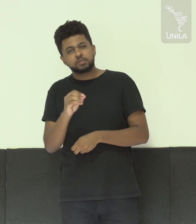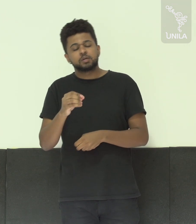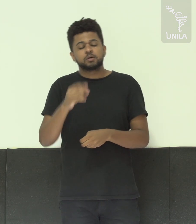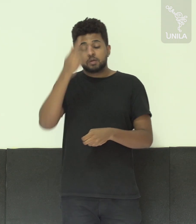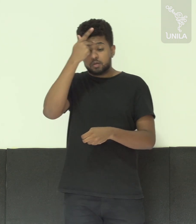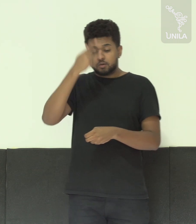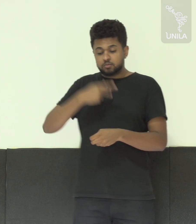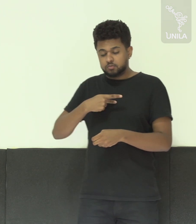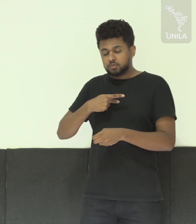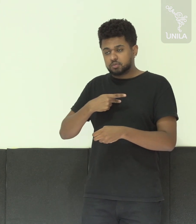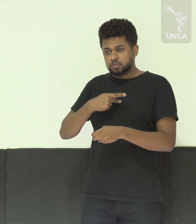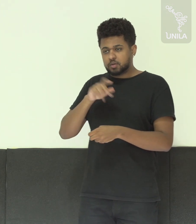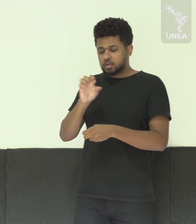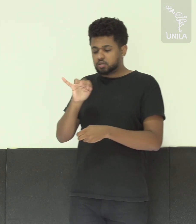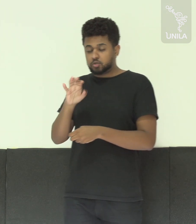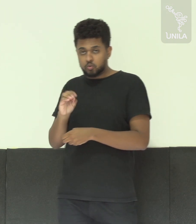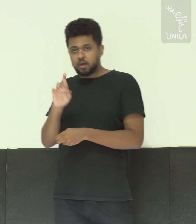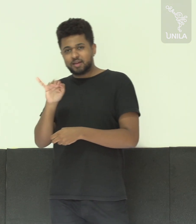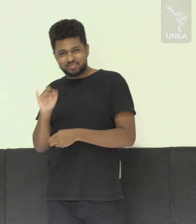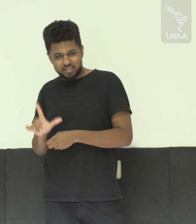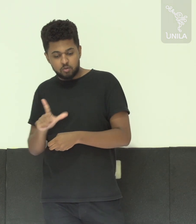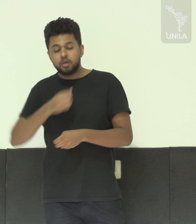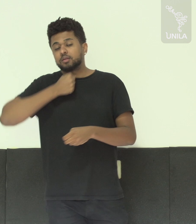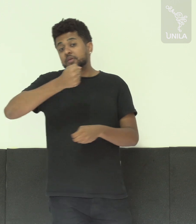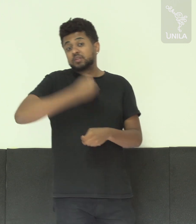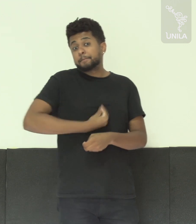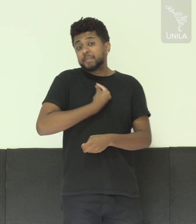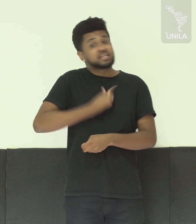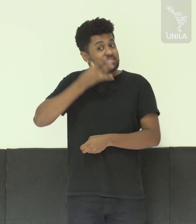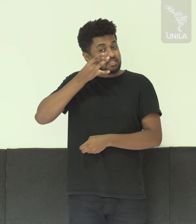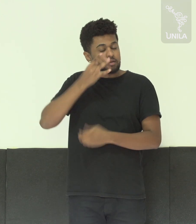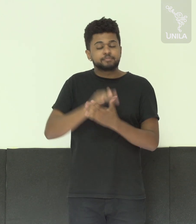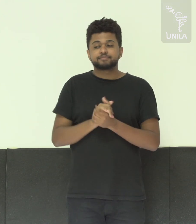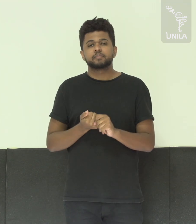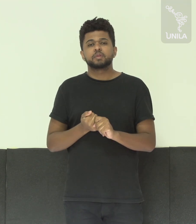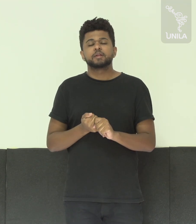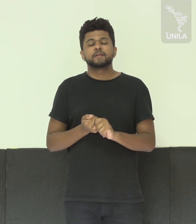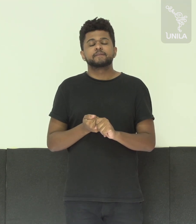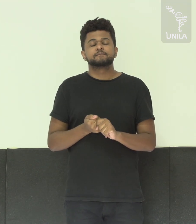autodeclaração étnico-racial durante a entrevista presencial.